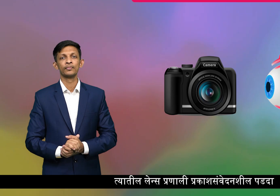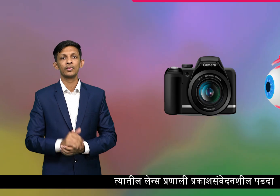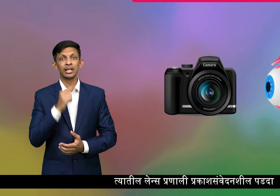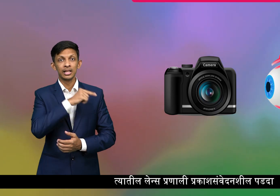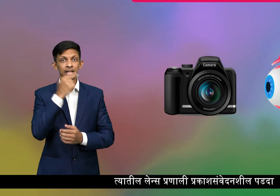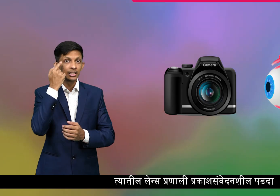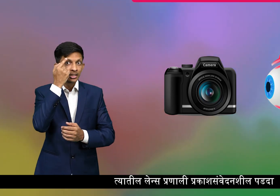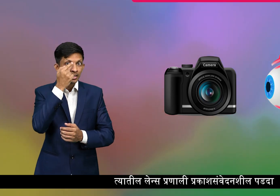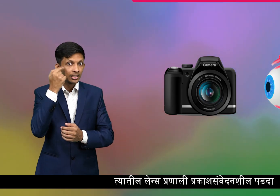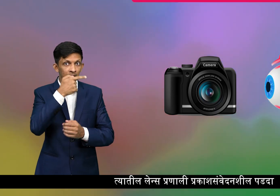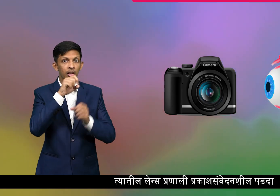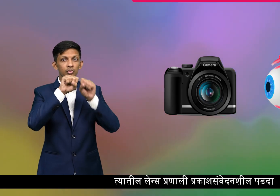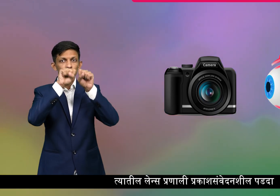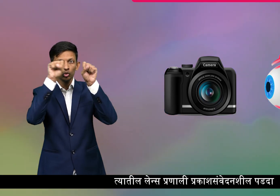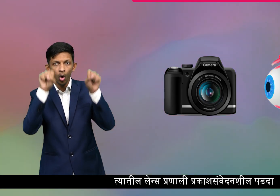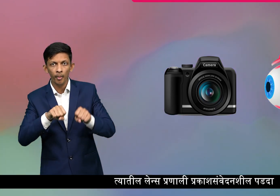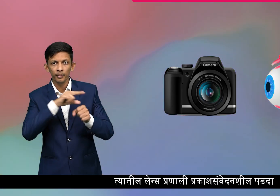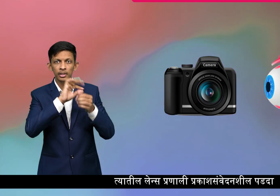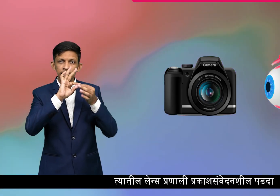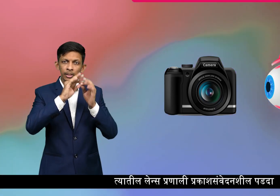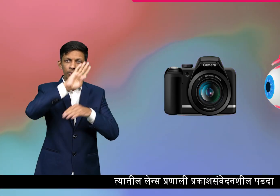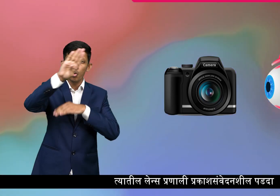त्यातील लेन्स प्रणाली प्रकाश संवेदनशील पडदा